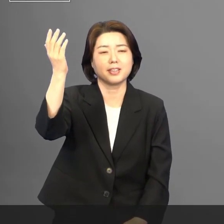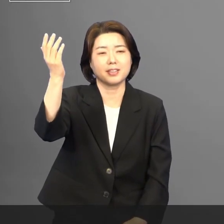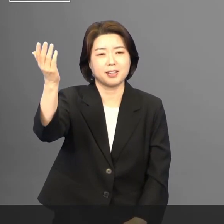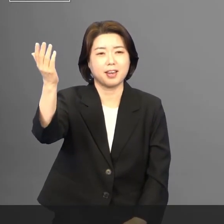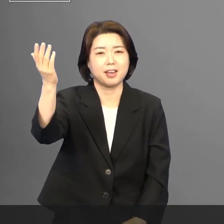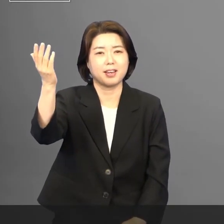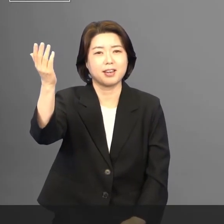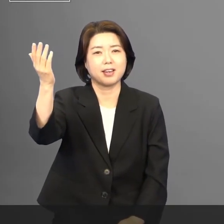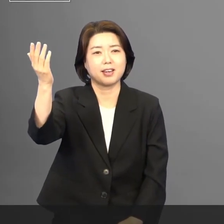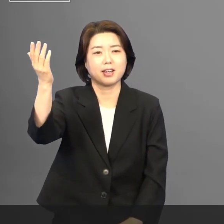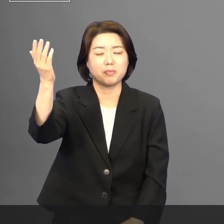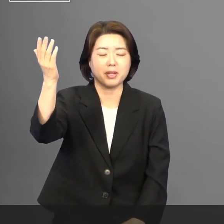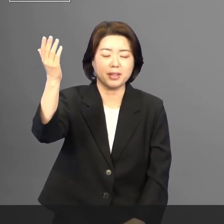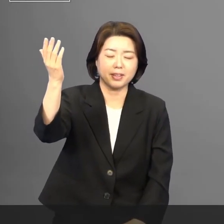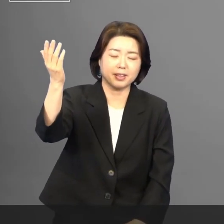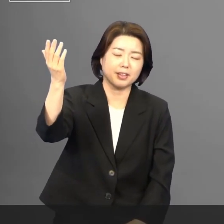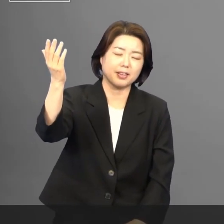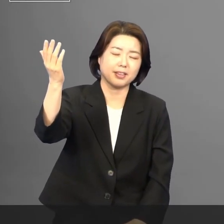주시라.